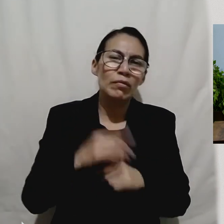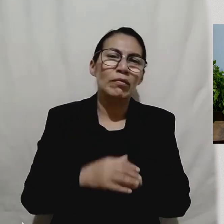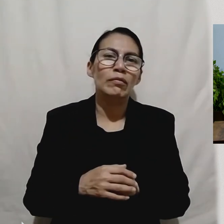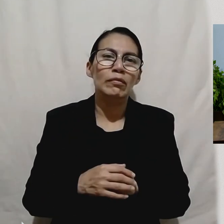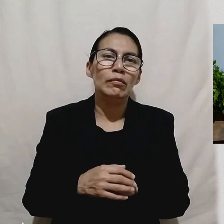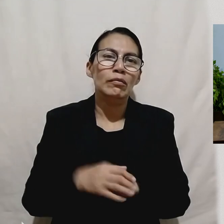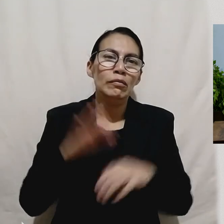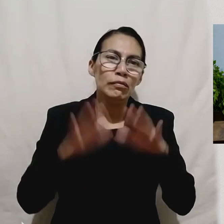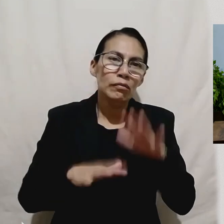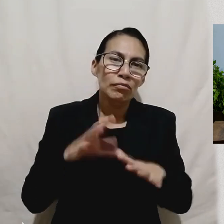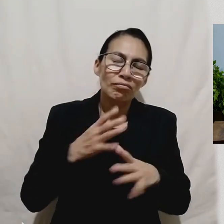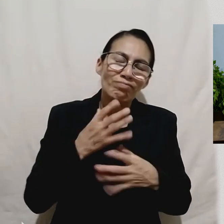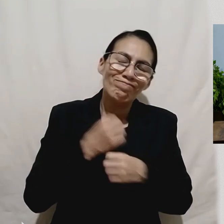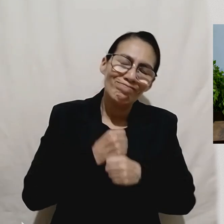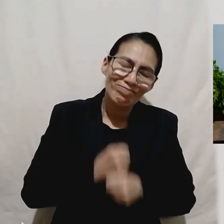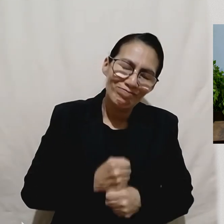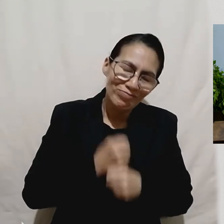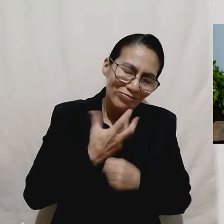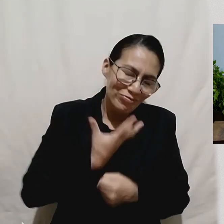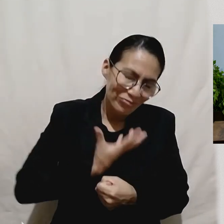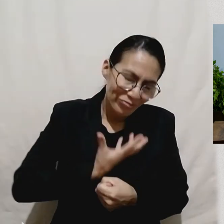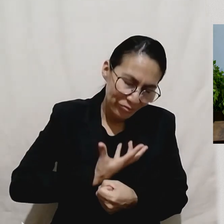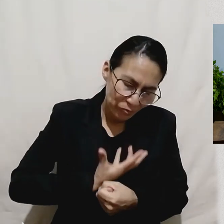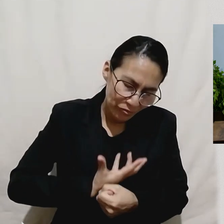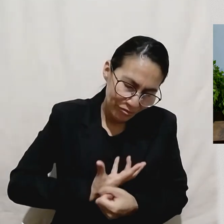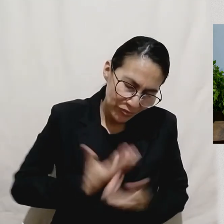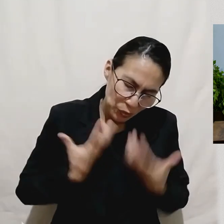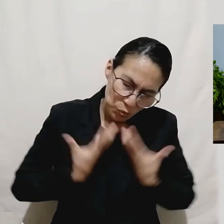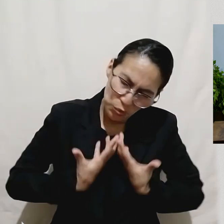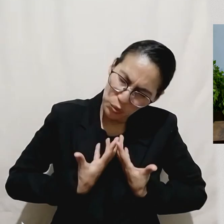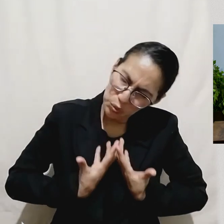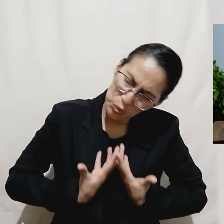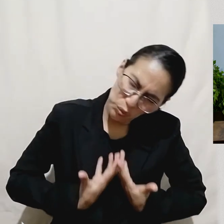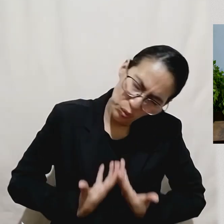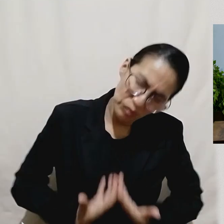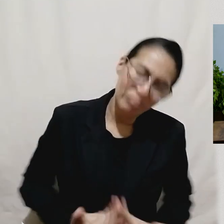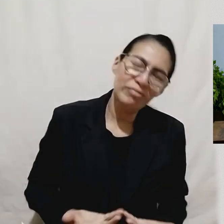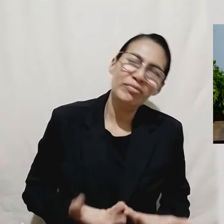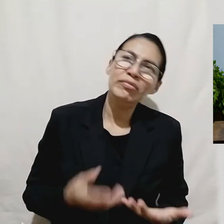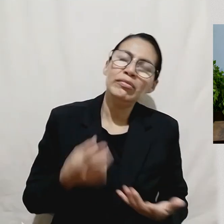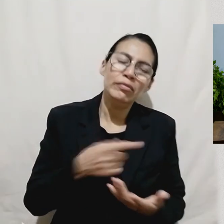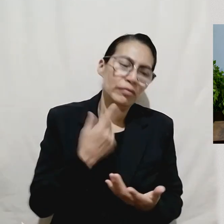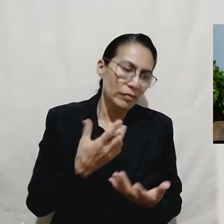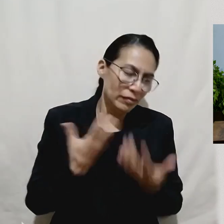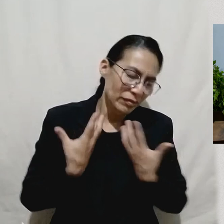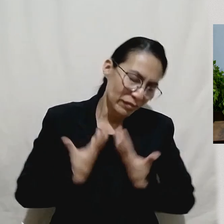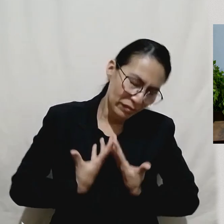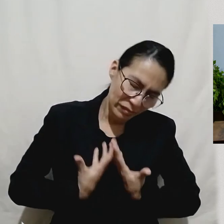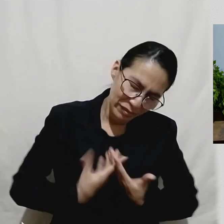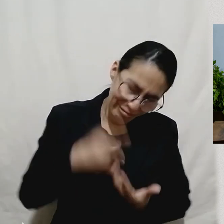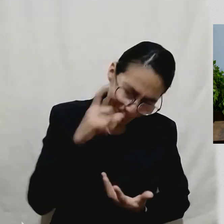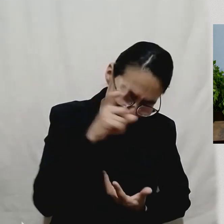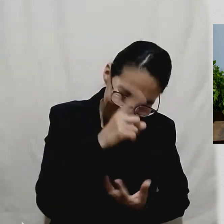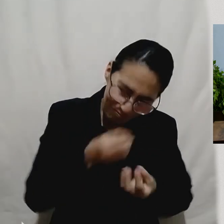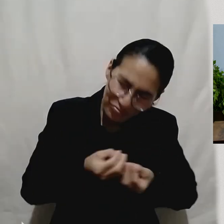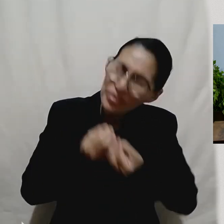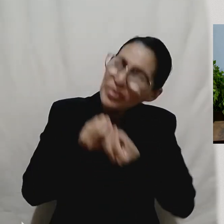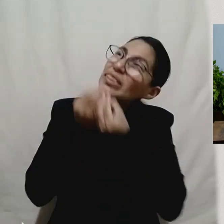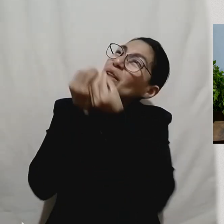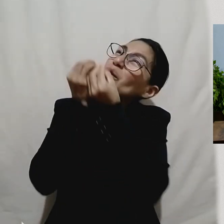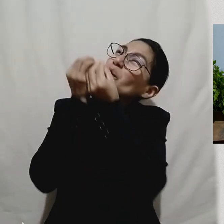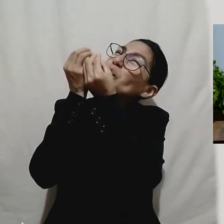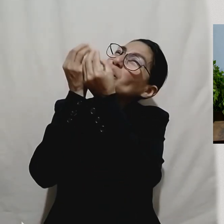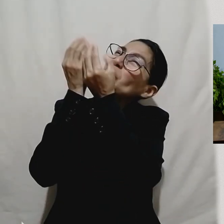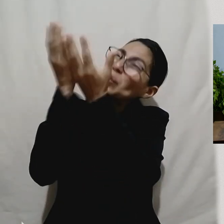sentimos deprimidos angustiados cuando podríamos de poner esa angustia ese